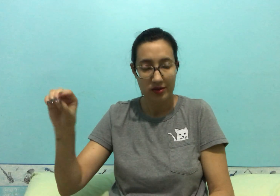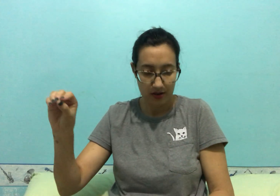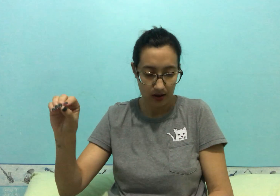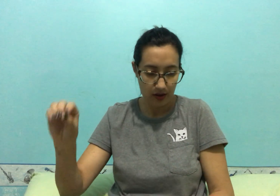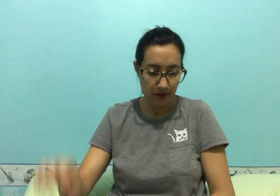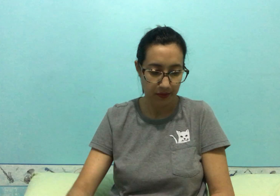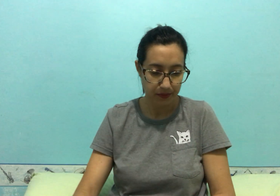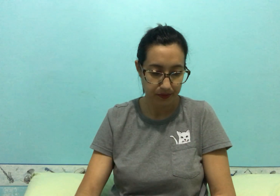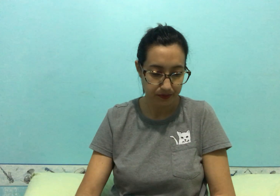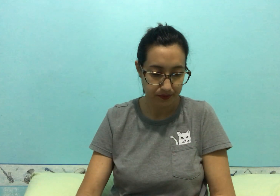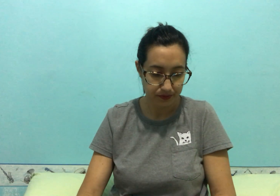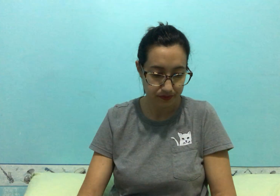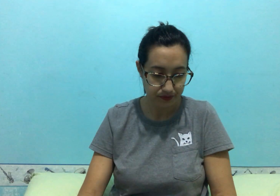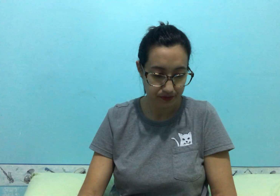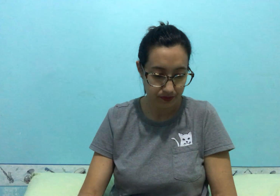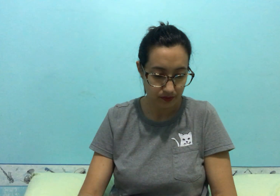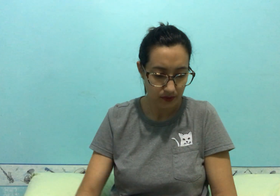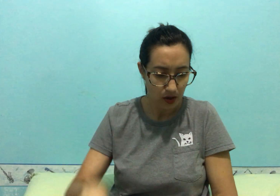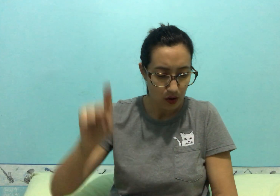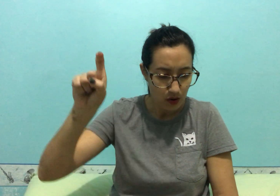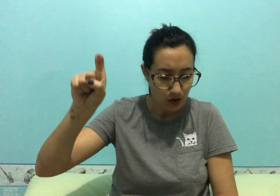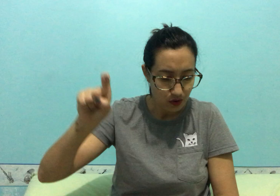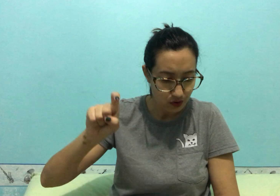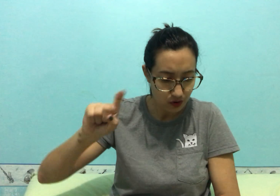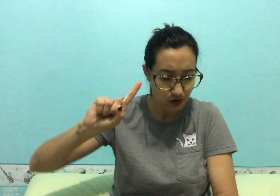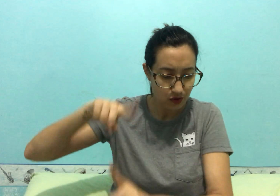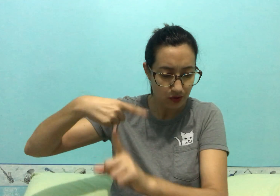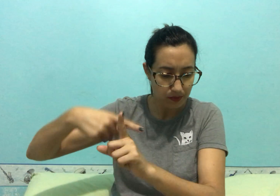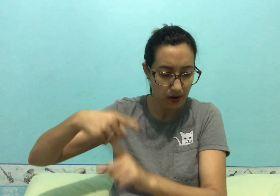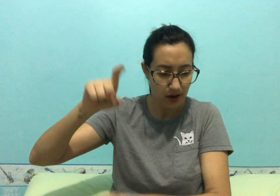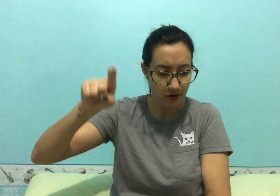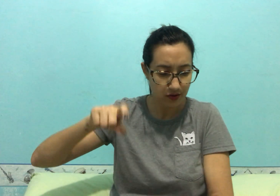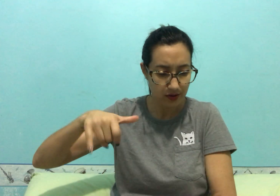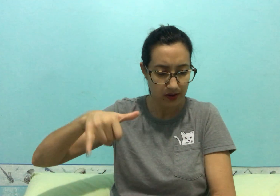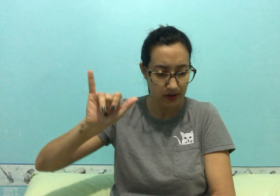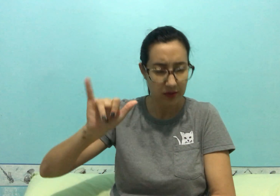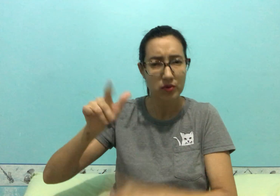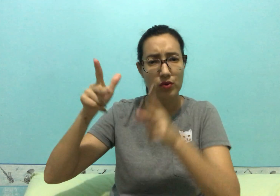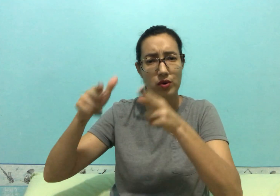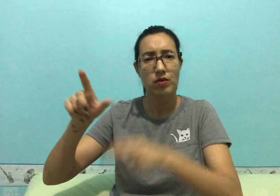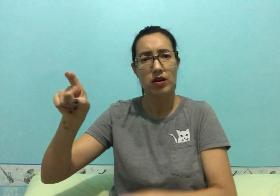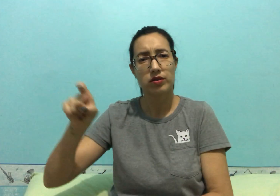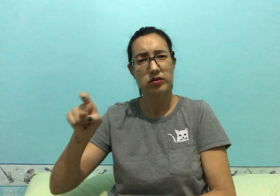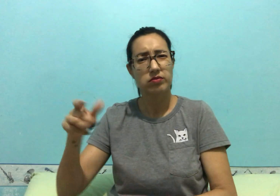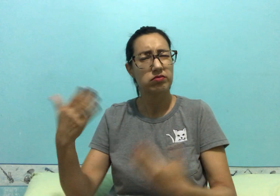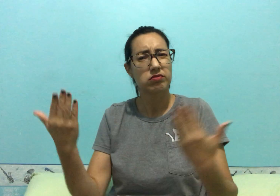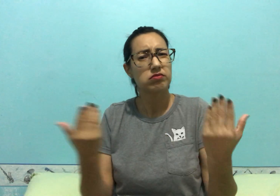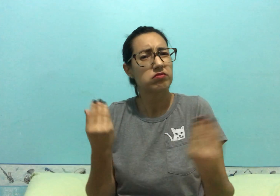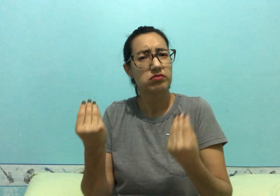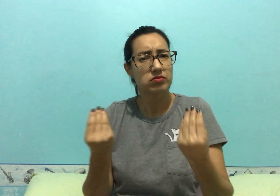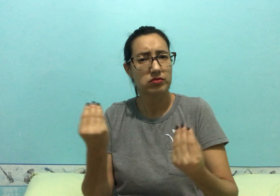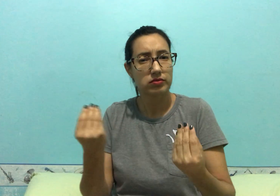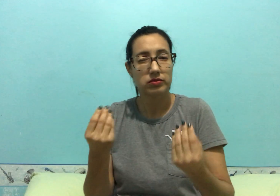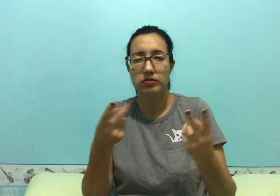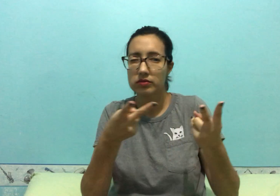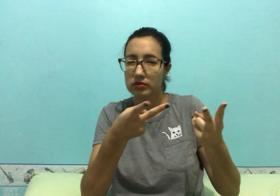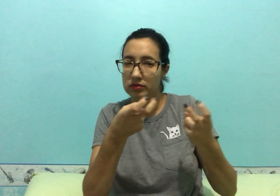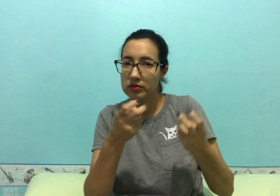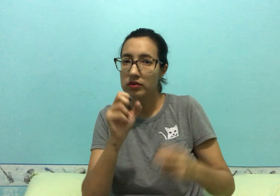x. Como é que é isso? Veja, basta você perceber que se o x for 0, aqui sai 0 e aqui